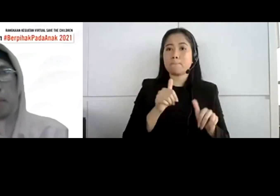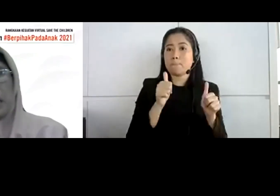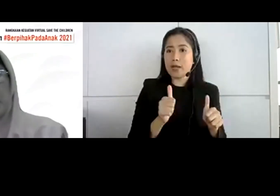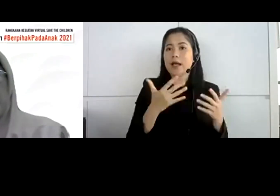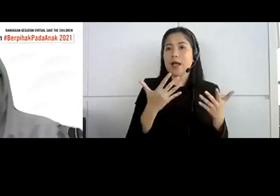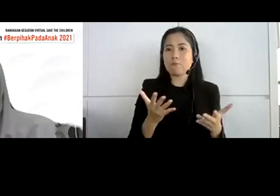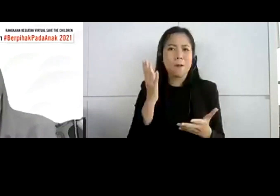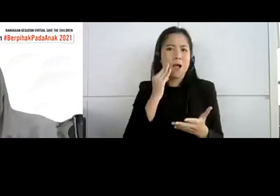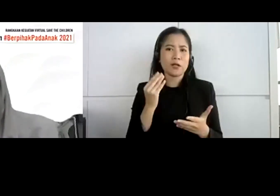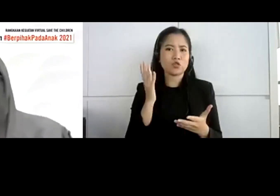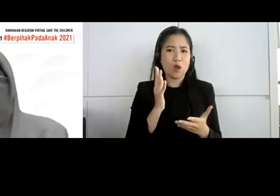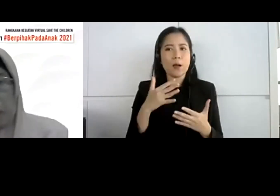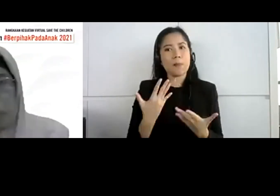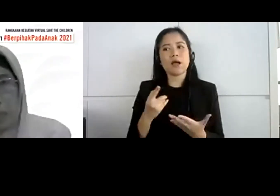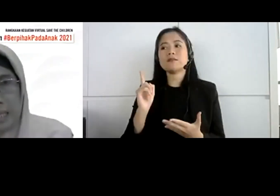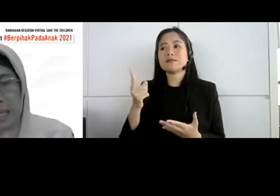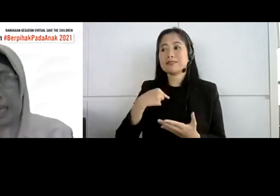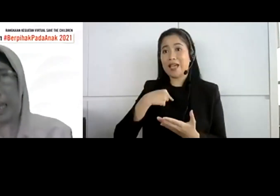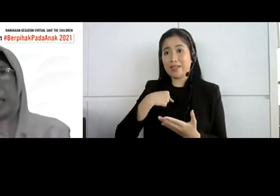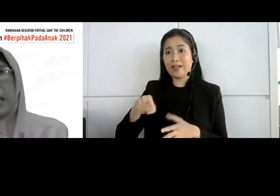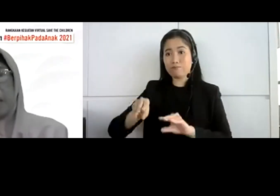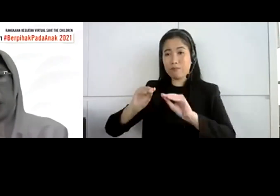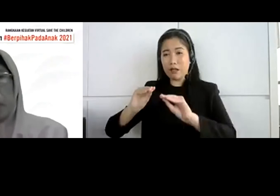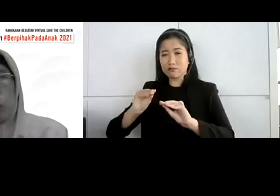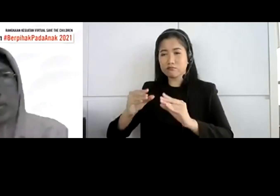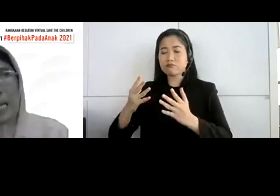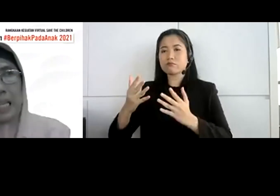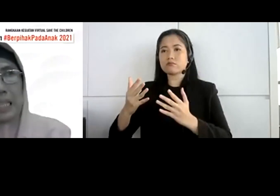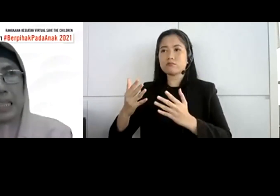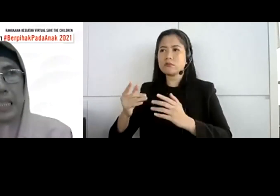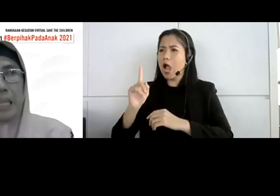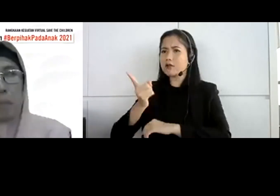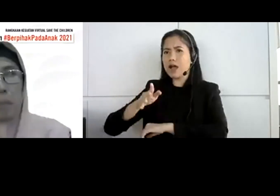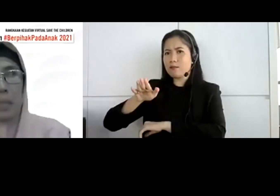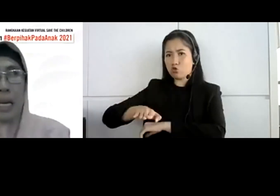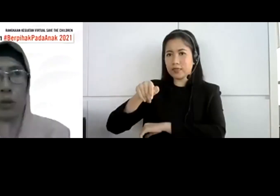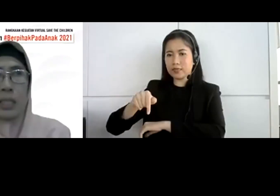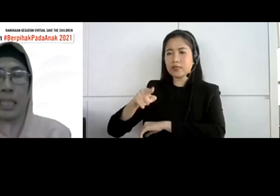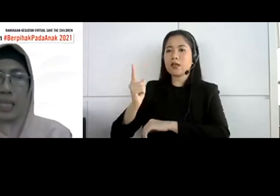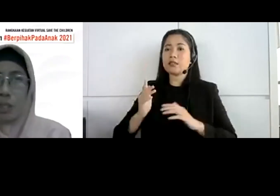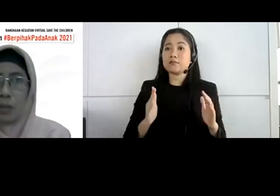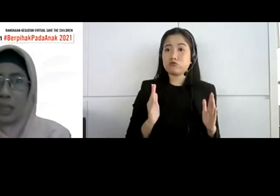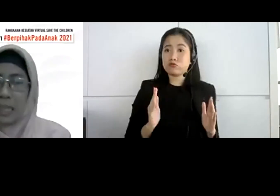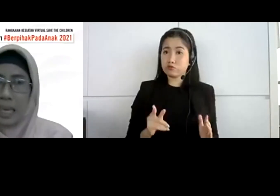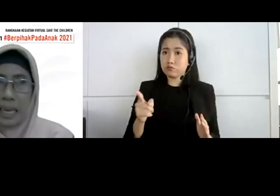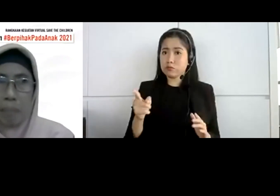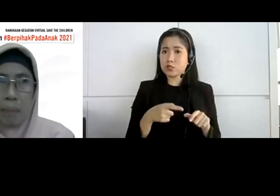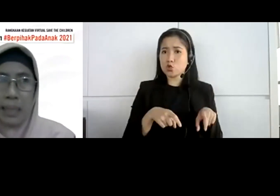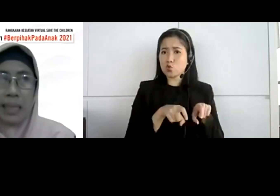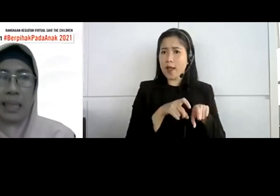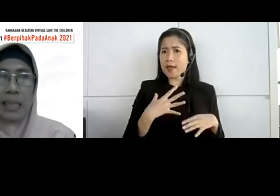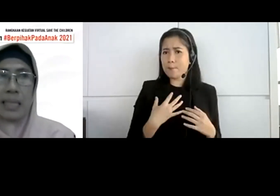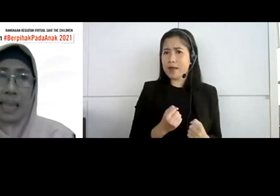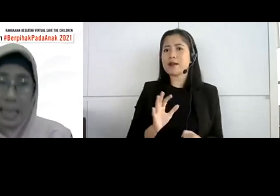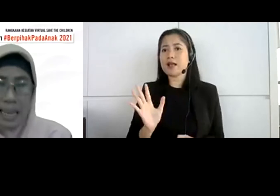alami. Pada saat saya melakukan pembelajaran, saya menemui anak didik yang berperilaku tidak sesuai dengan